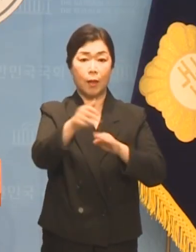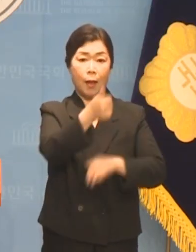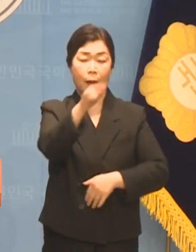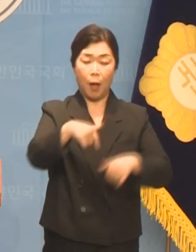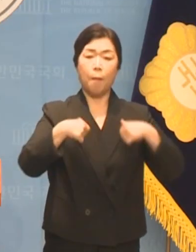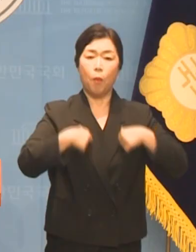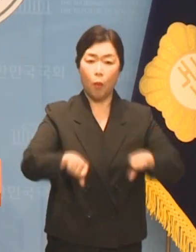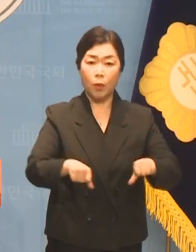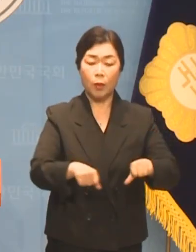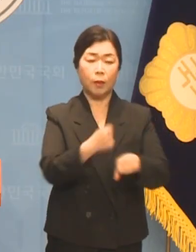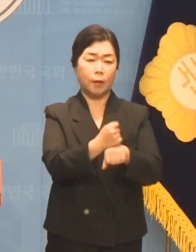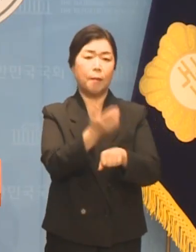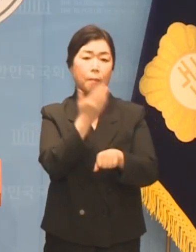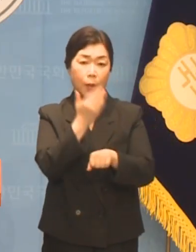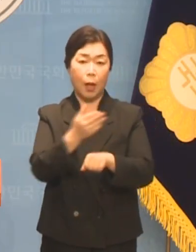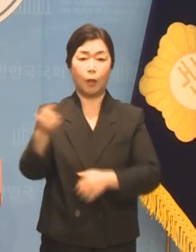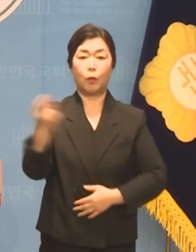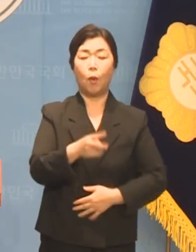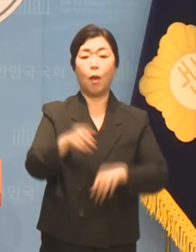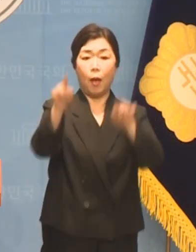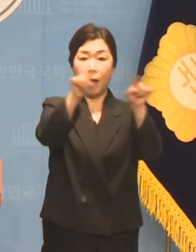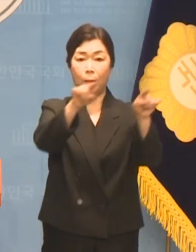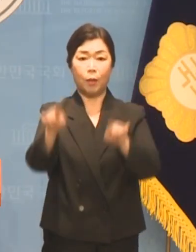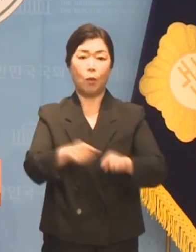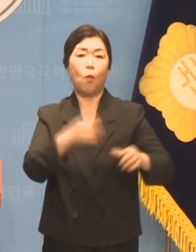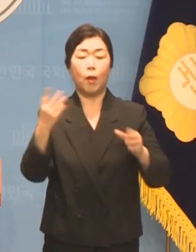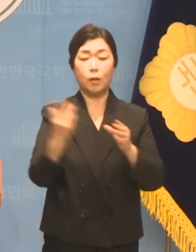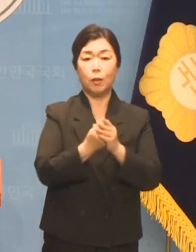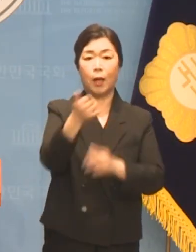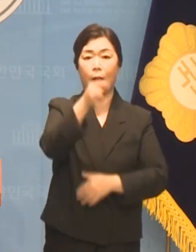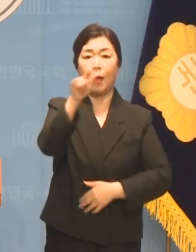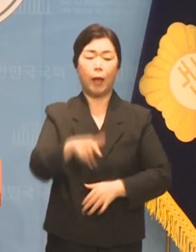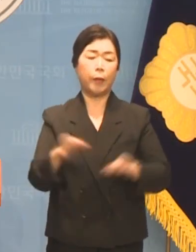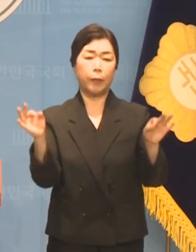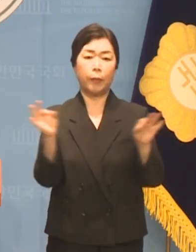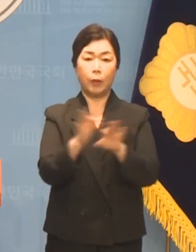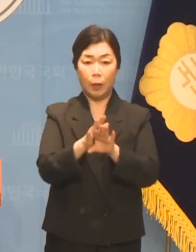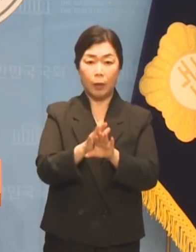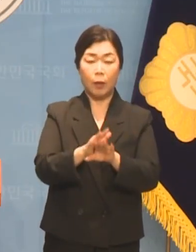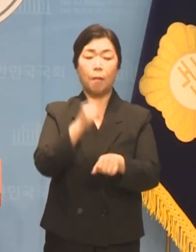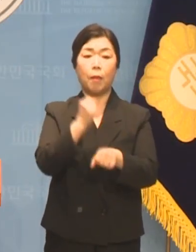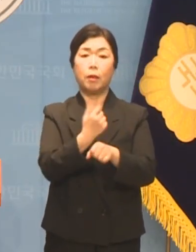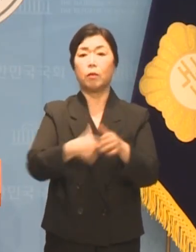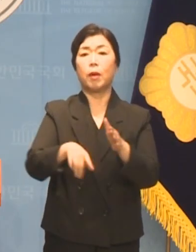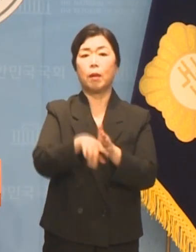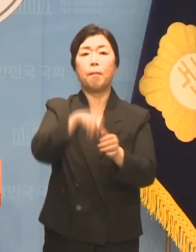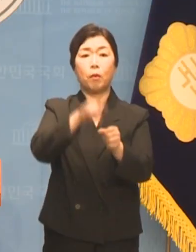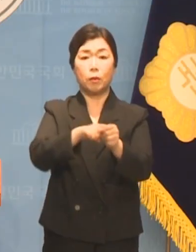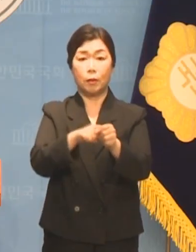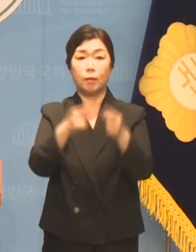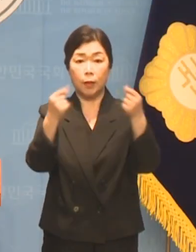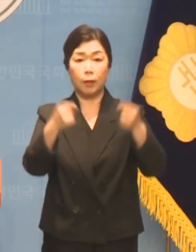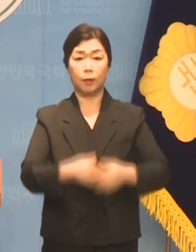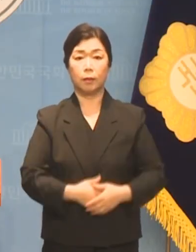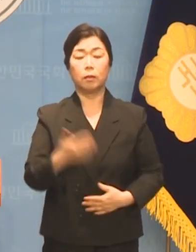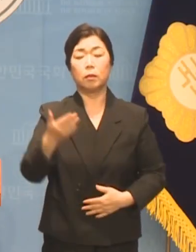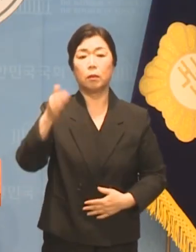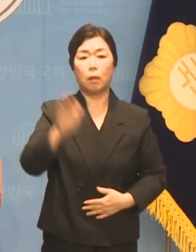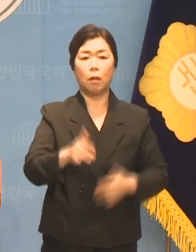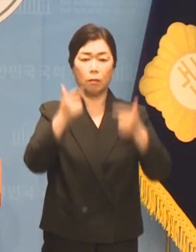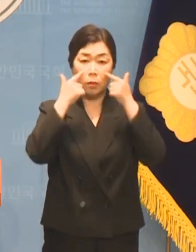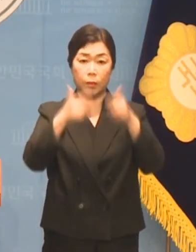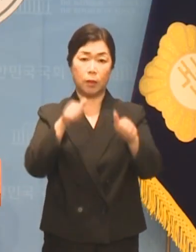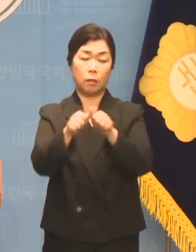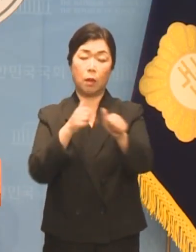포기를 이끌어내고 한반도의 완전한 비핵화를 관철하기 위한 궁극적 수단입니다. 하지만